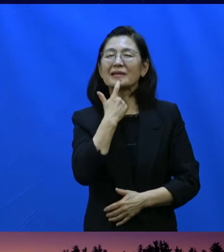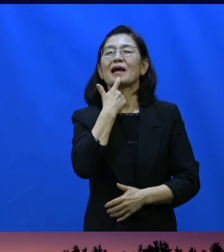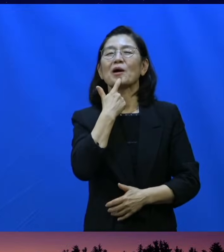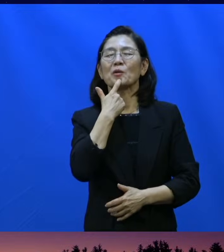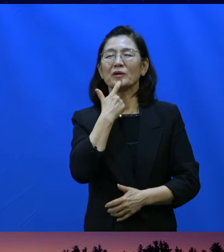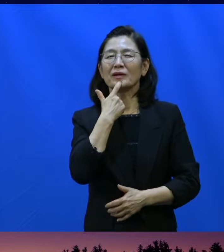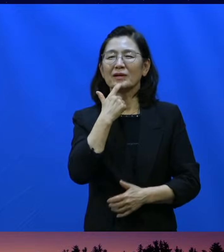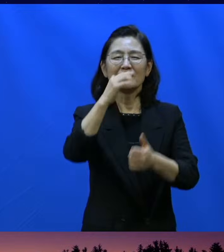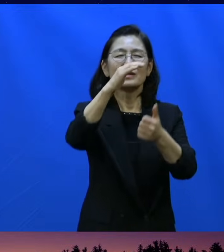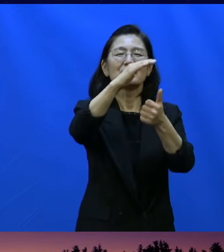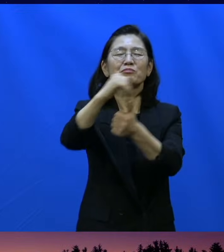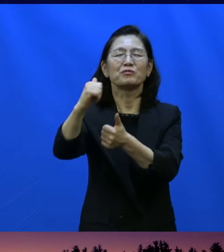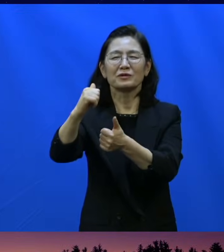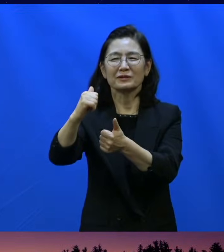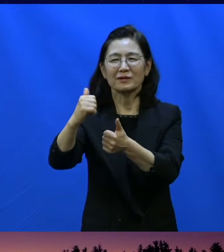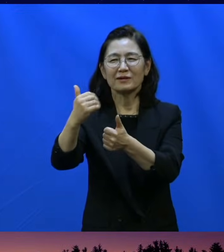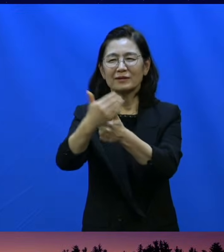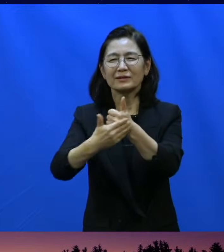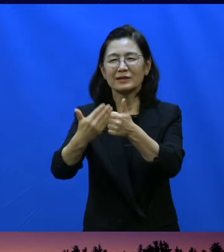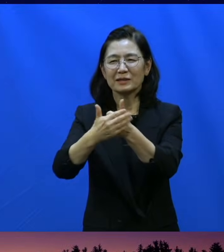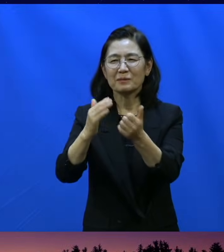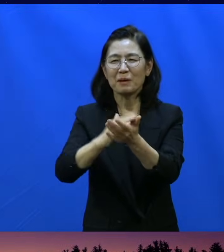에겐인가